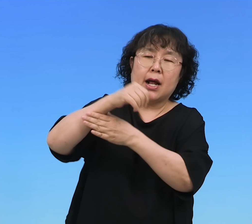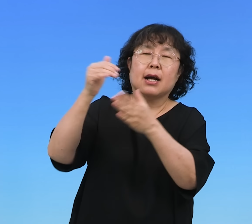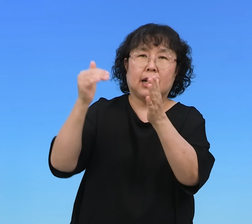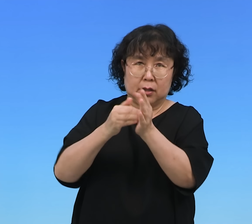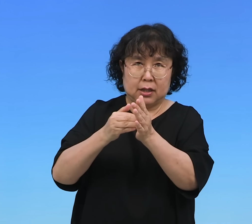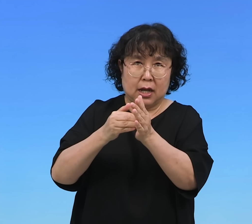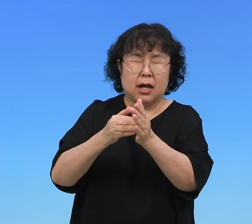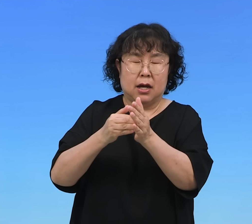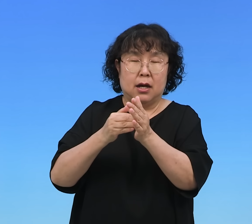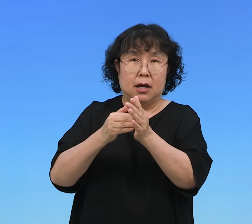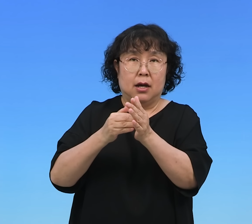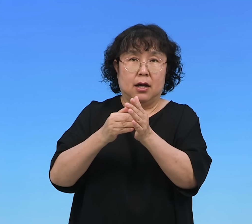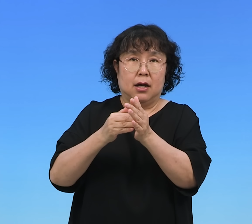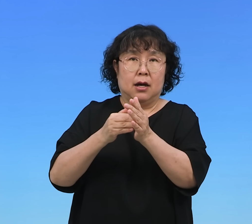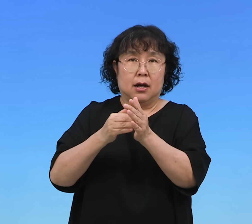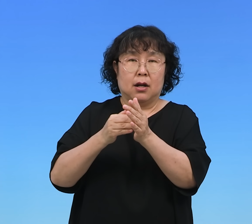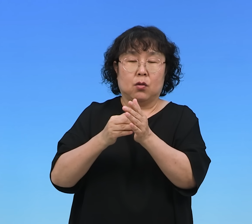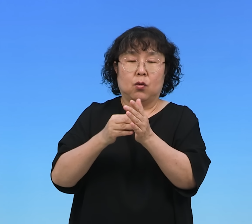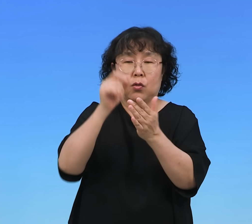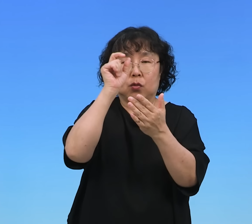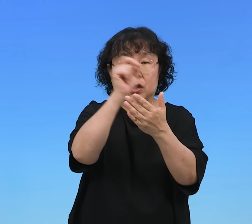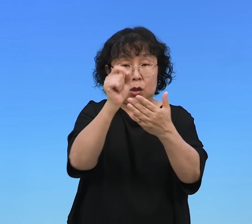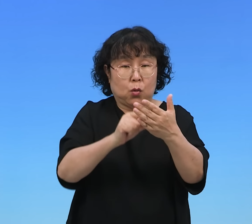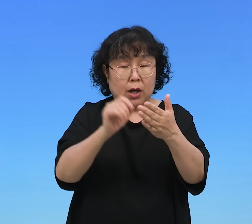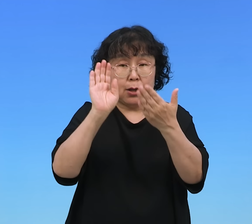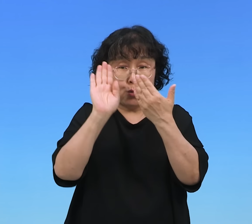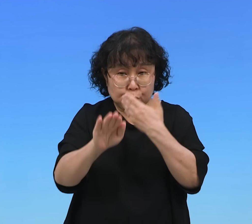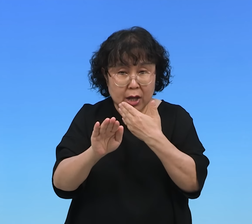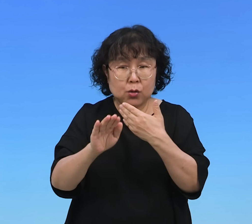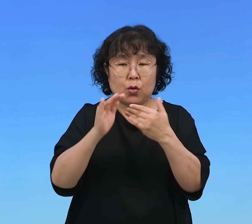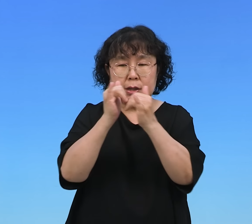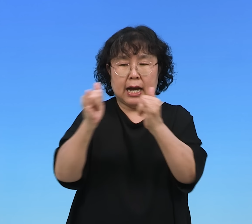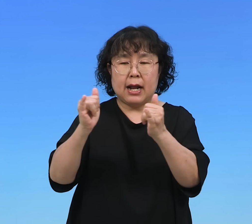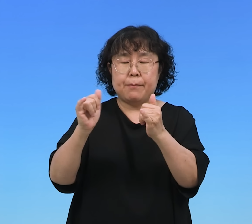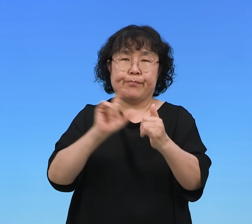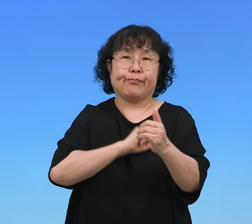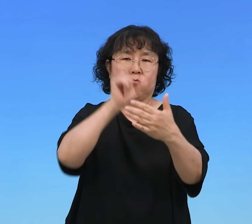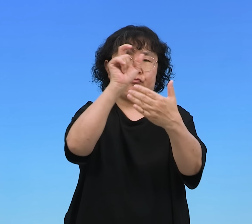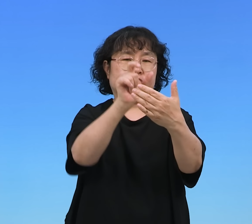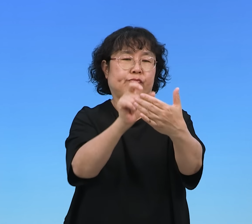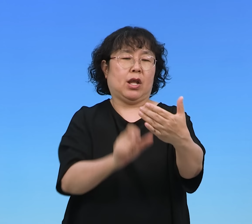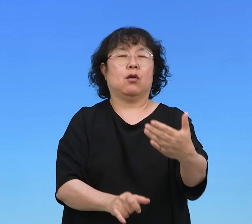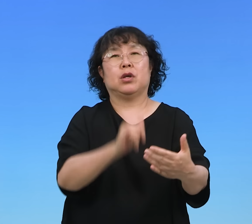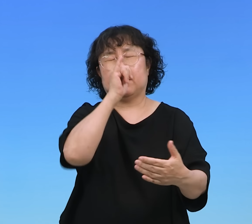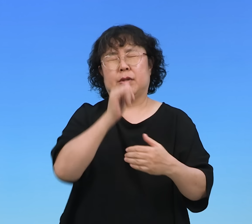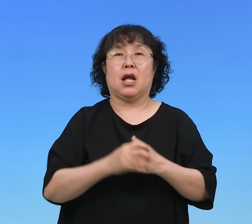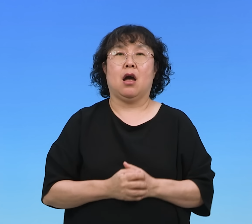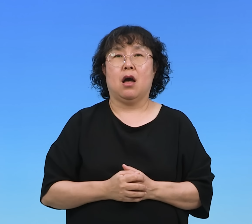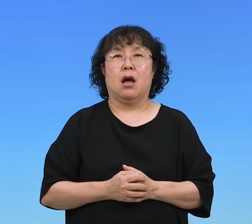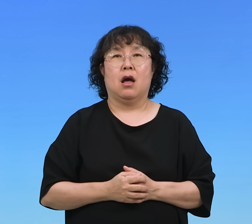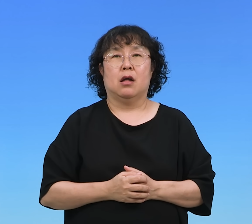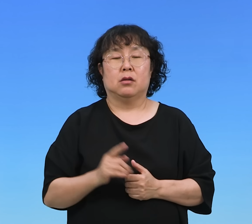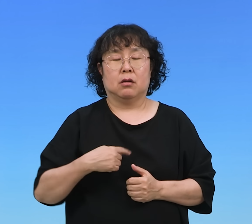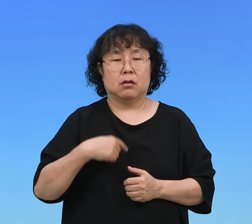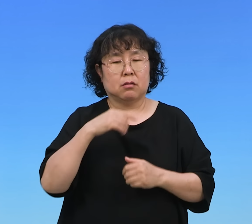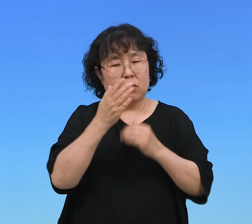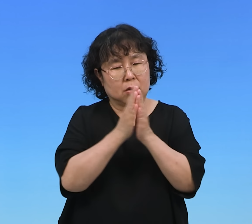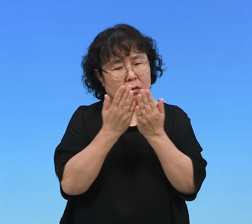굉장히 독특하지 않습니까? 제가 이걸 묵상하다 보니까 마치 이렇게 하나님이 말씀하시는 것